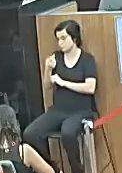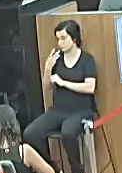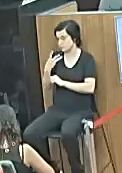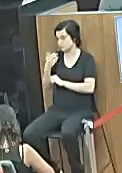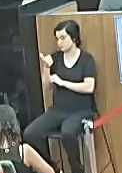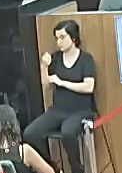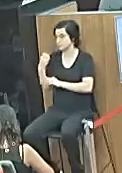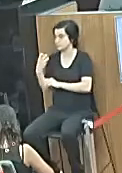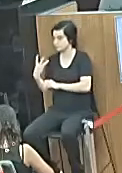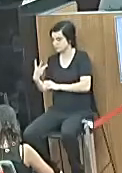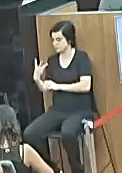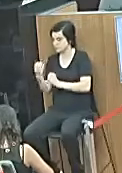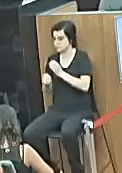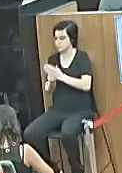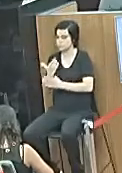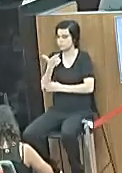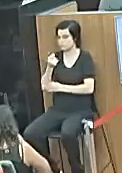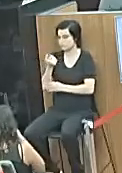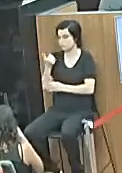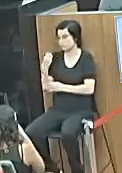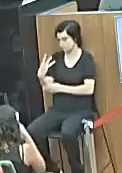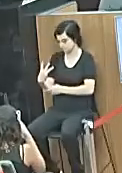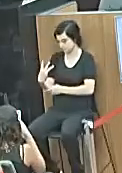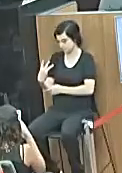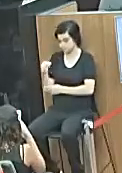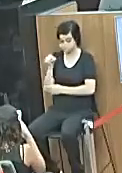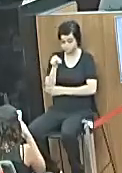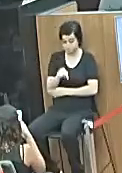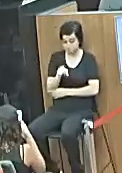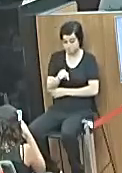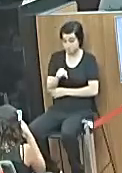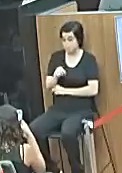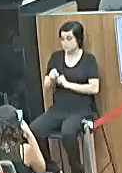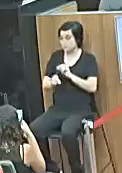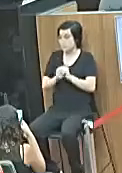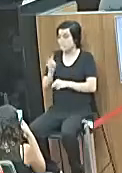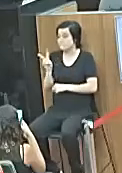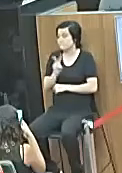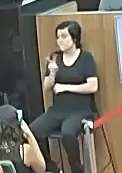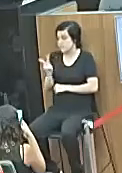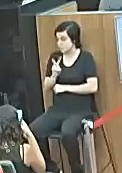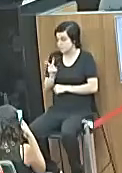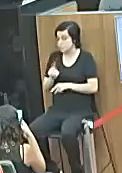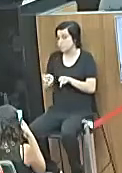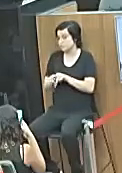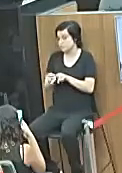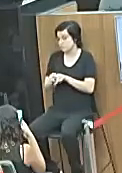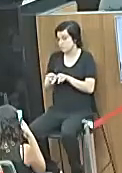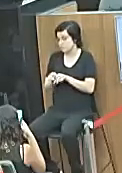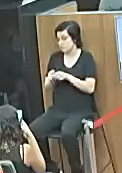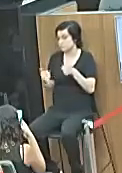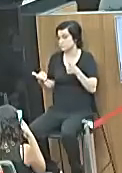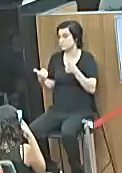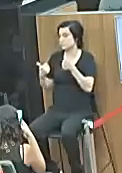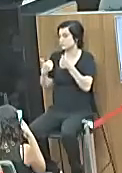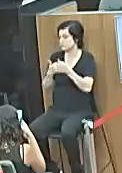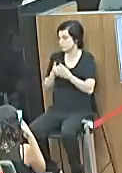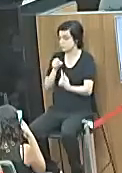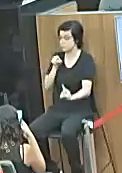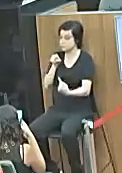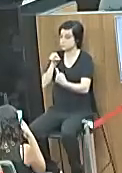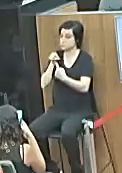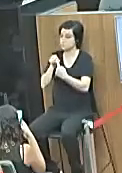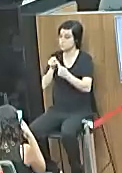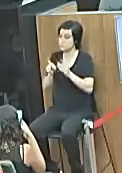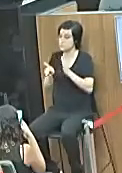1313 de 2013 e incluir a região intermediária de varginha na regionalização de metas de ação